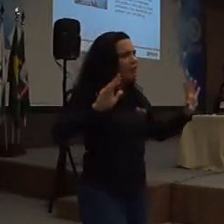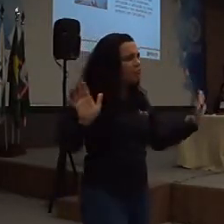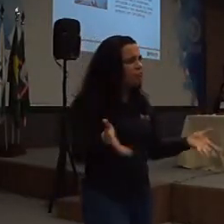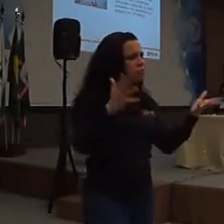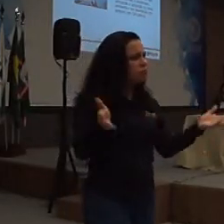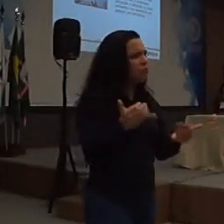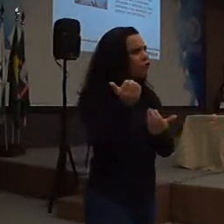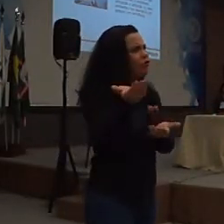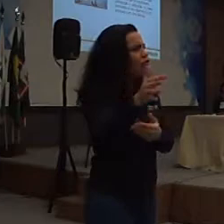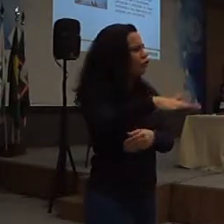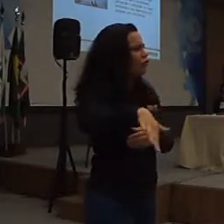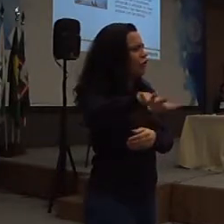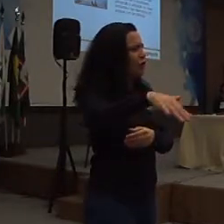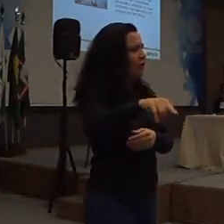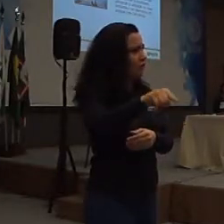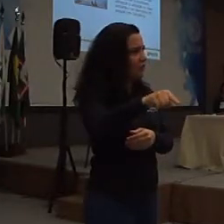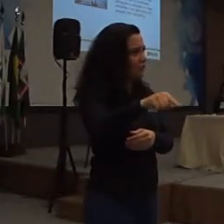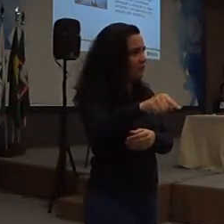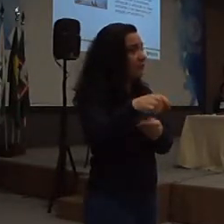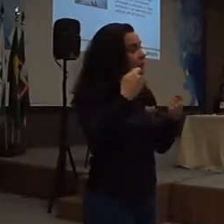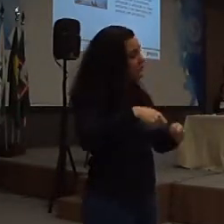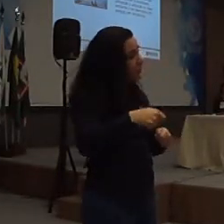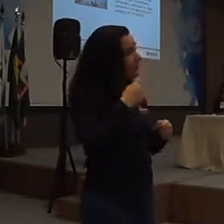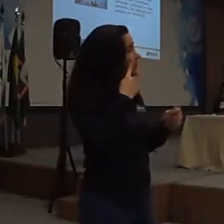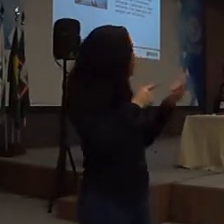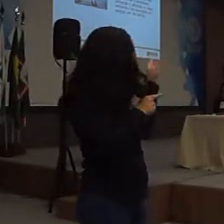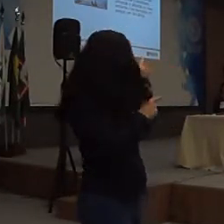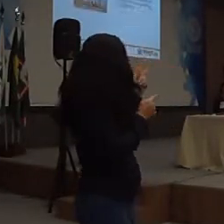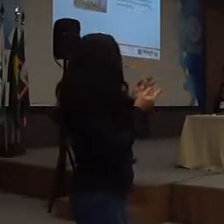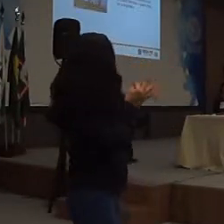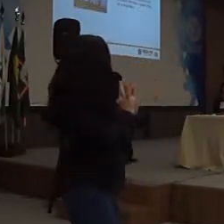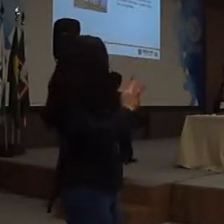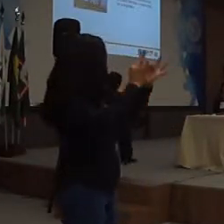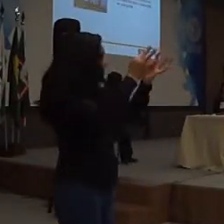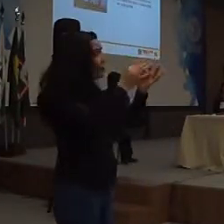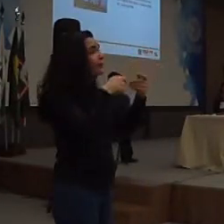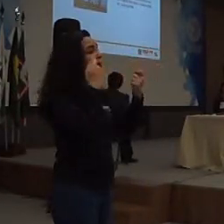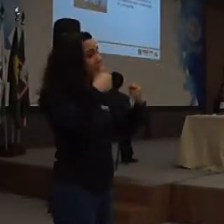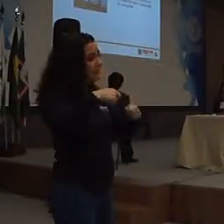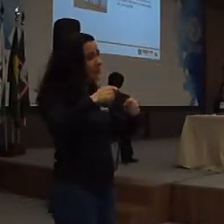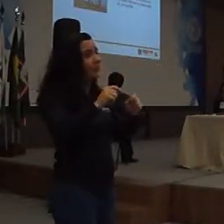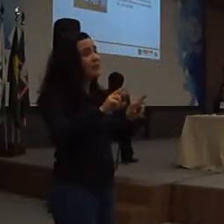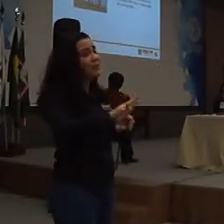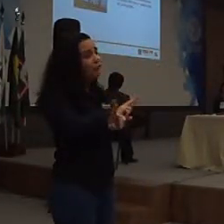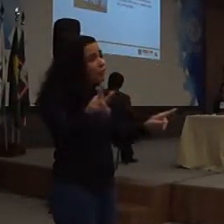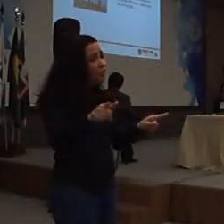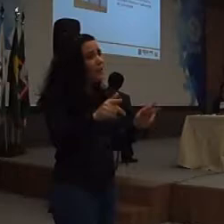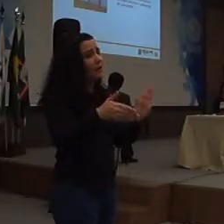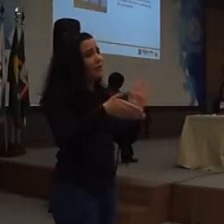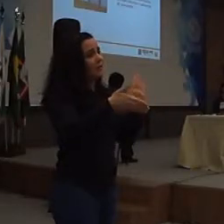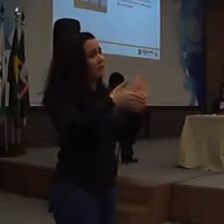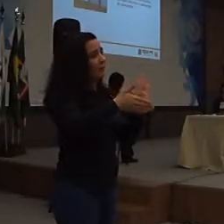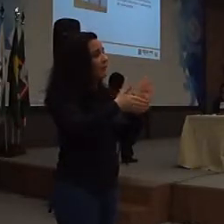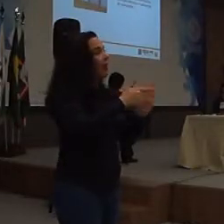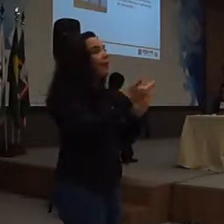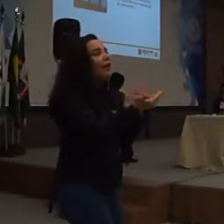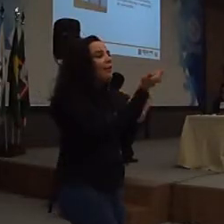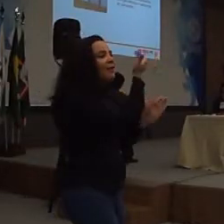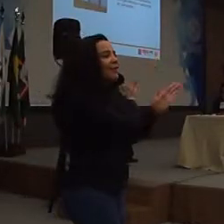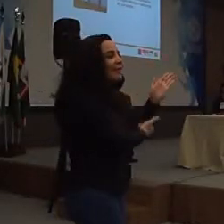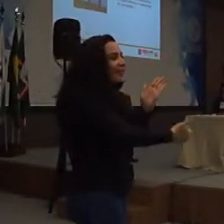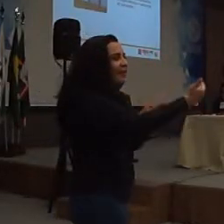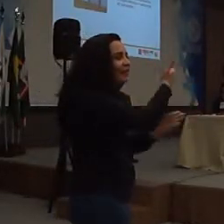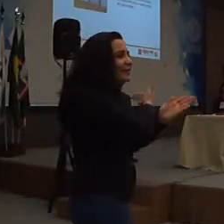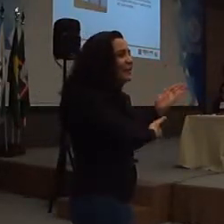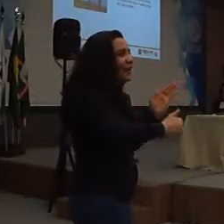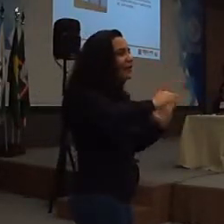trabalhar essa situação de uma forma diferenciada. Desenho universal, que a gente já colocou, ele atende a